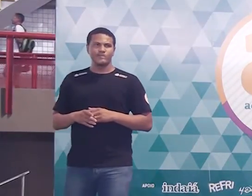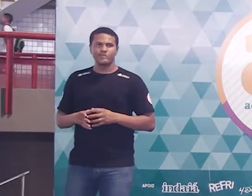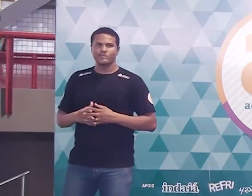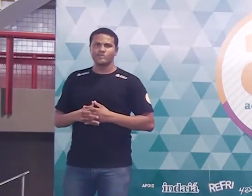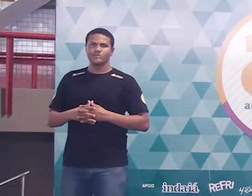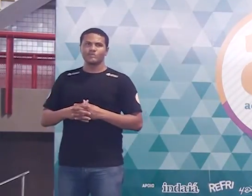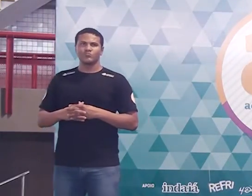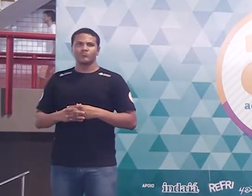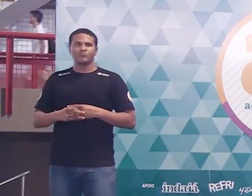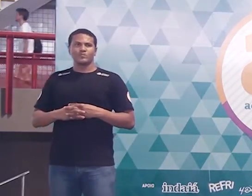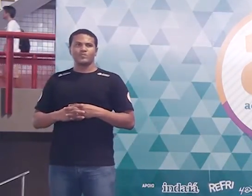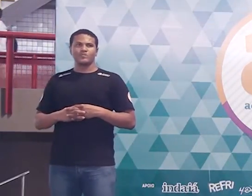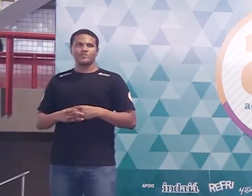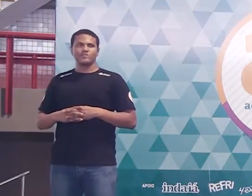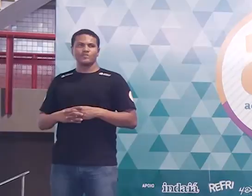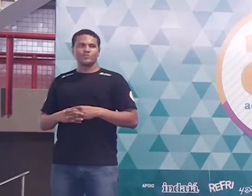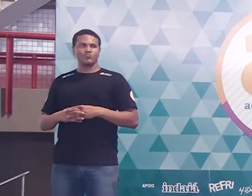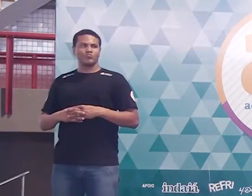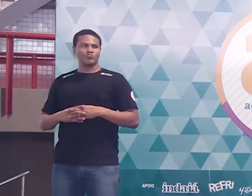aqui.